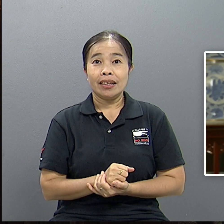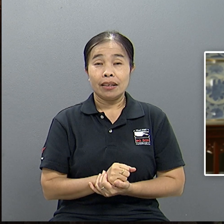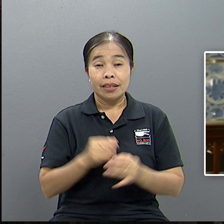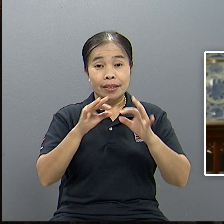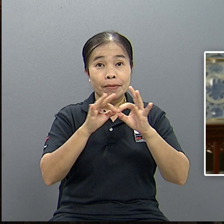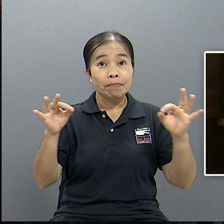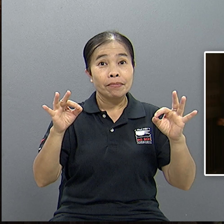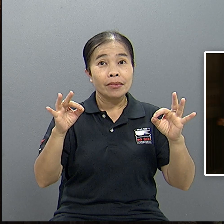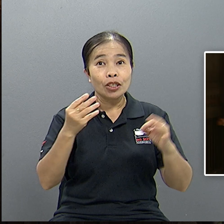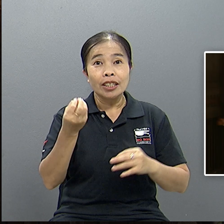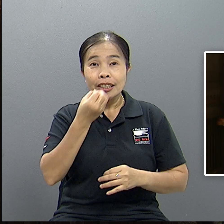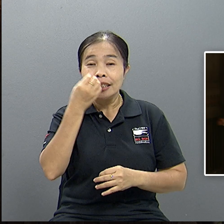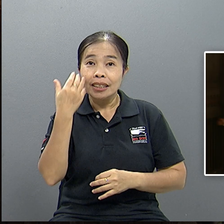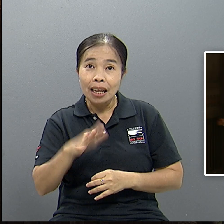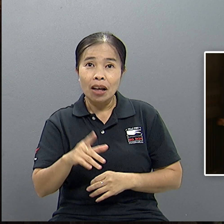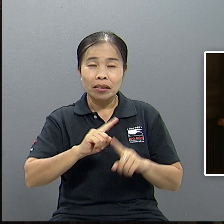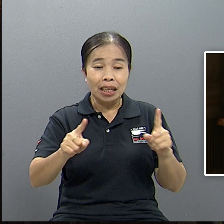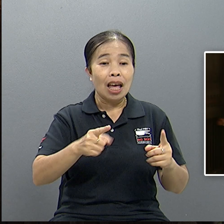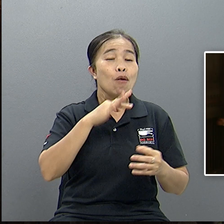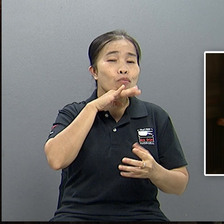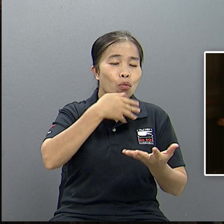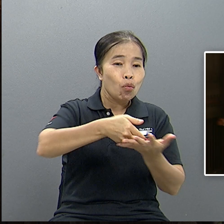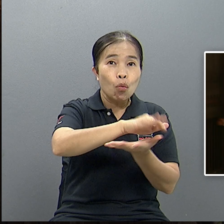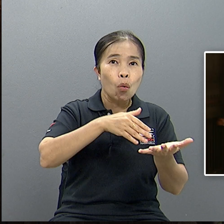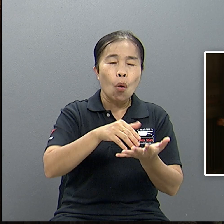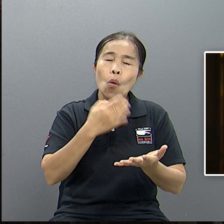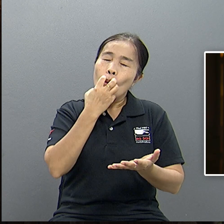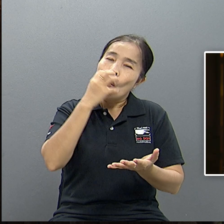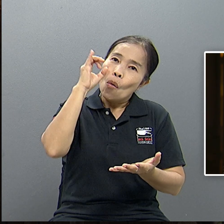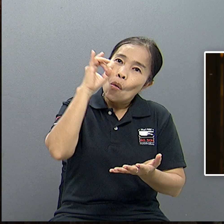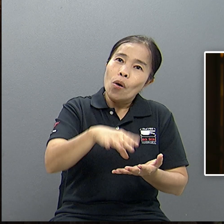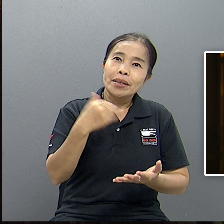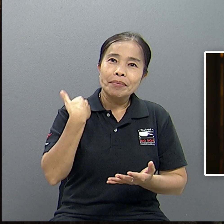อบกินแล้วชื่นใจแต่คั่วกิ้งก็ถึงใจเหมือนกัน